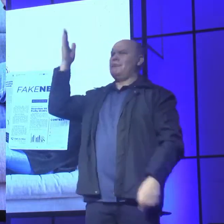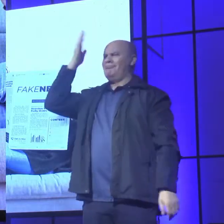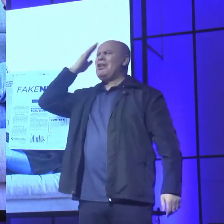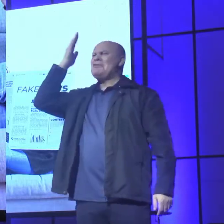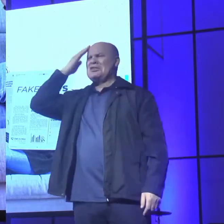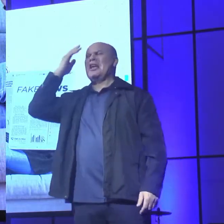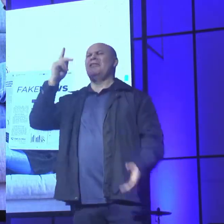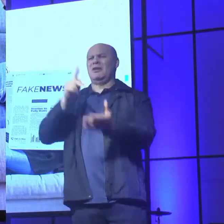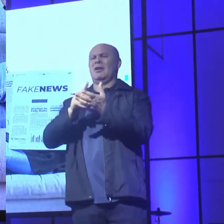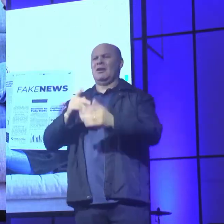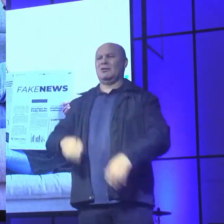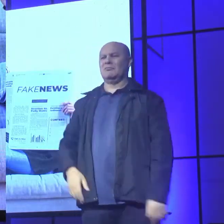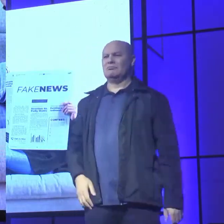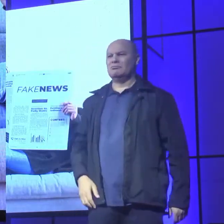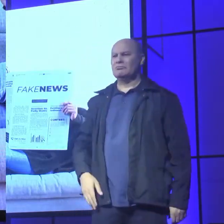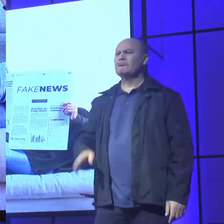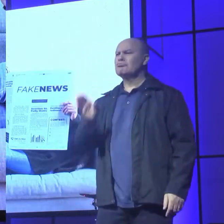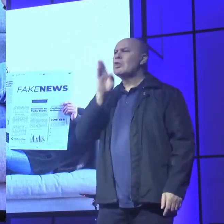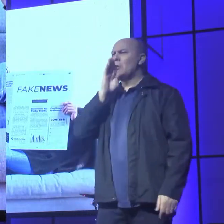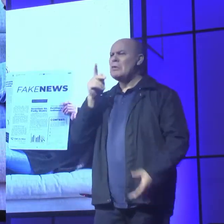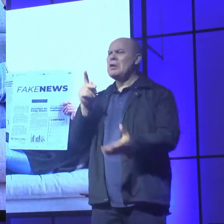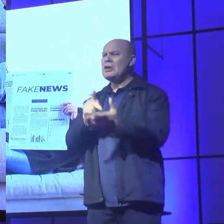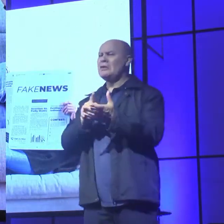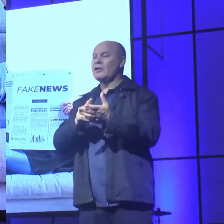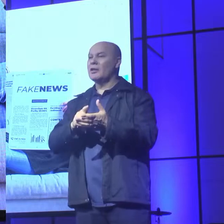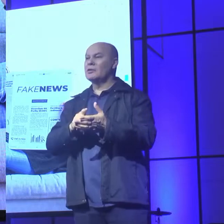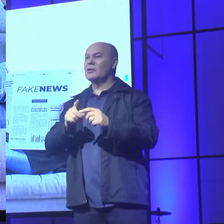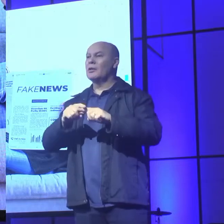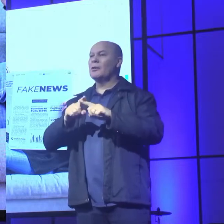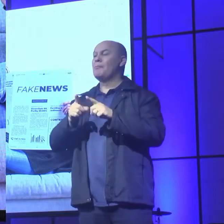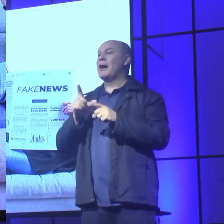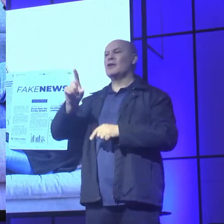e acreditar e viver essa verdade.